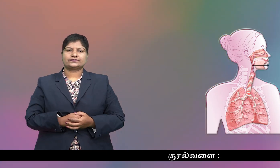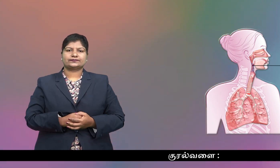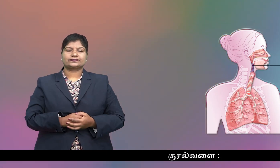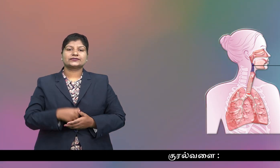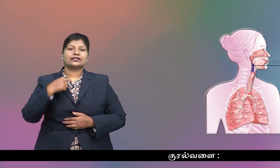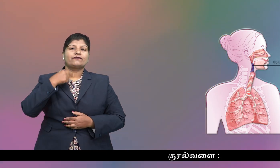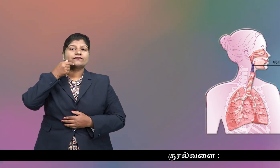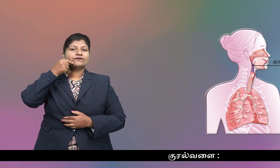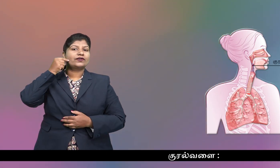தொண்டைப்புரை.